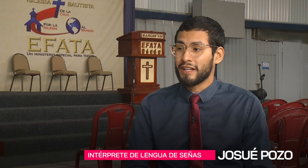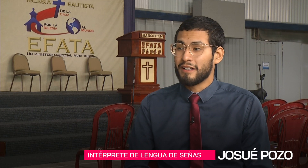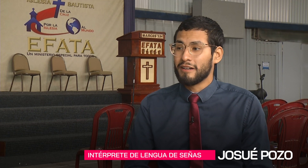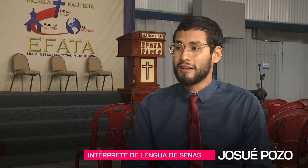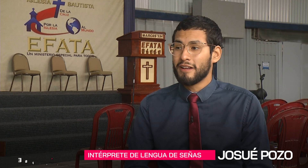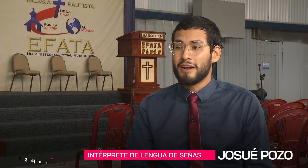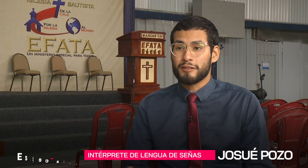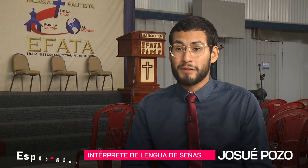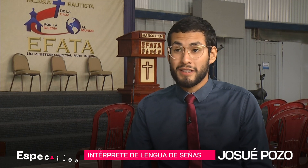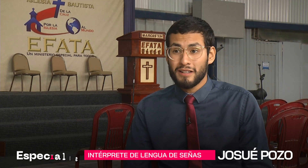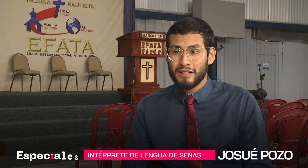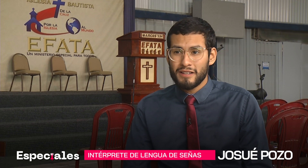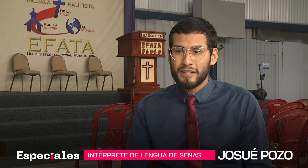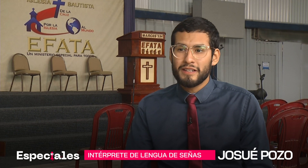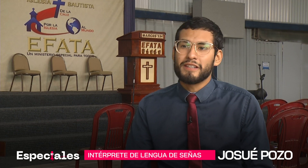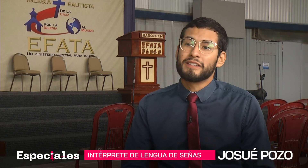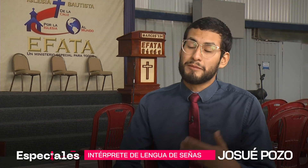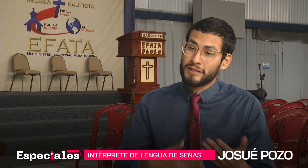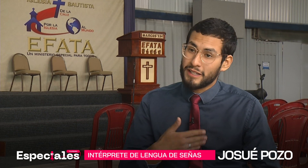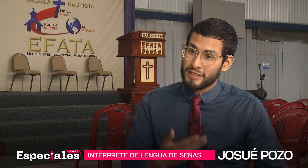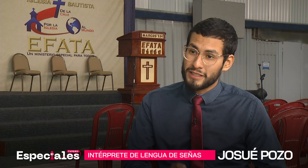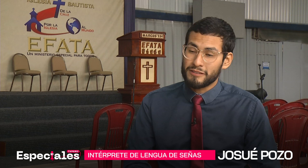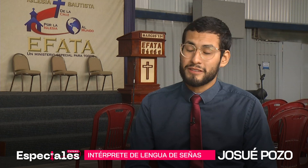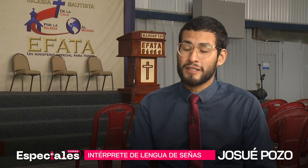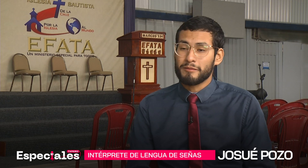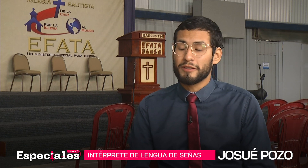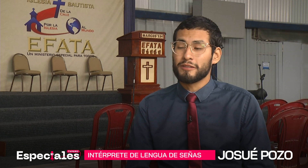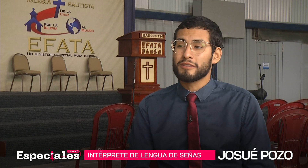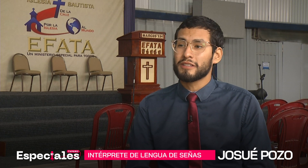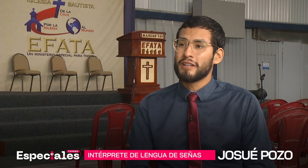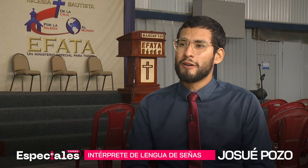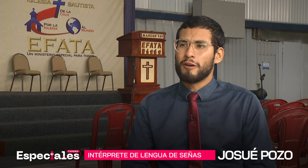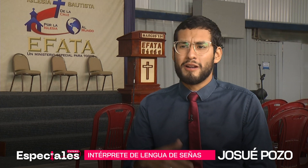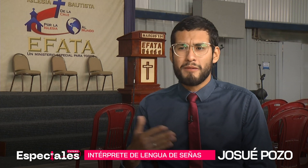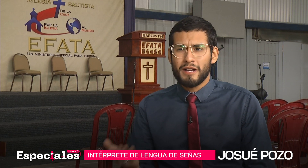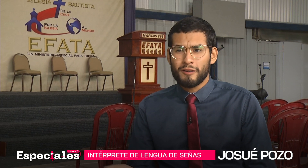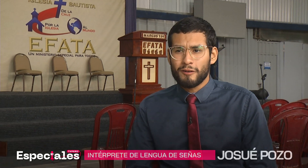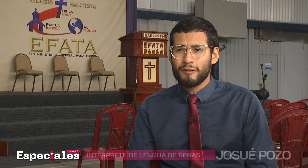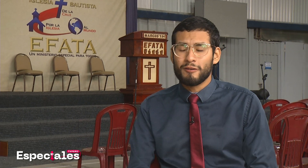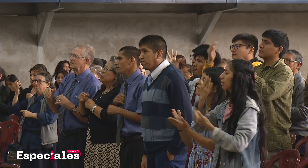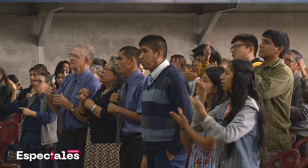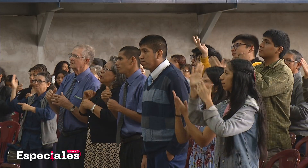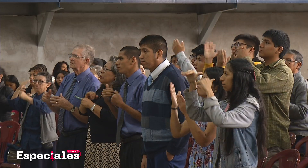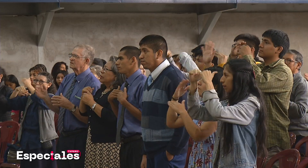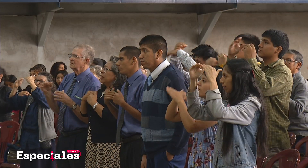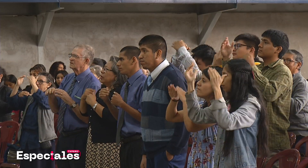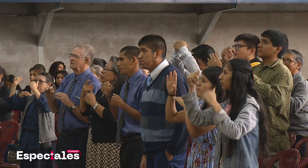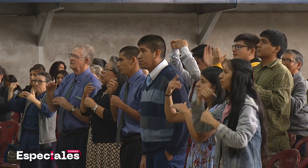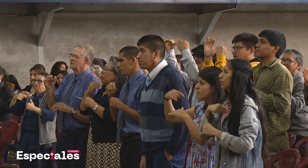tenía que ir al hospital, interpretarles esos términos, o al banco.